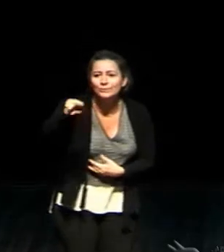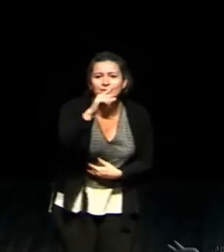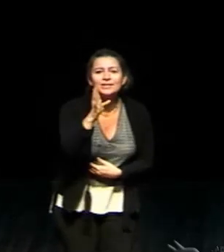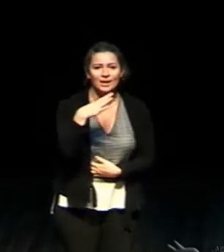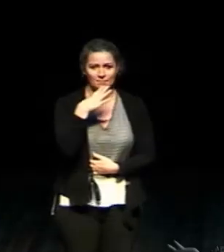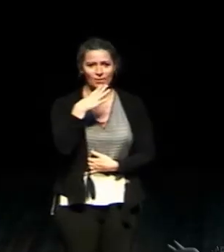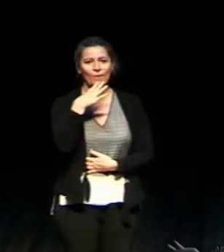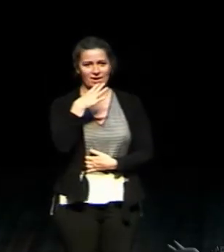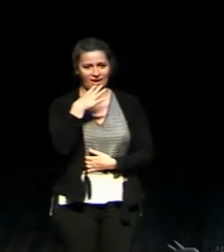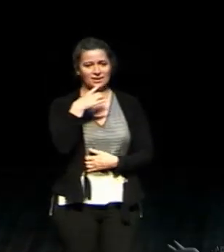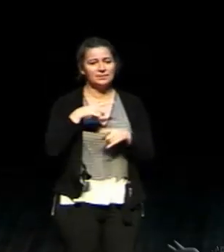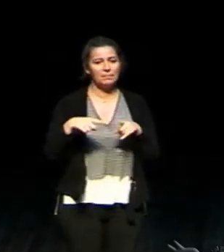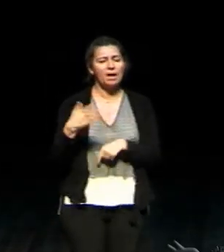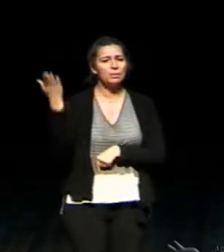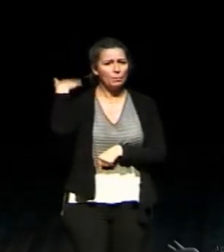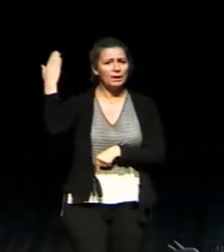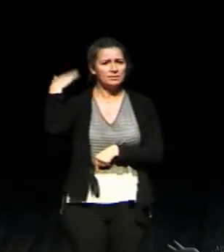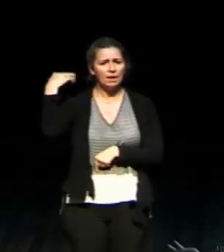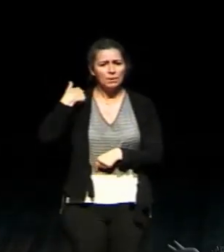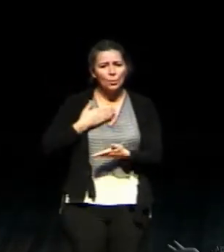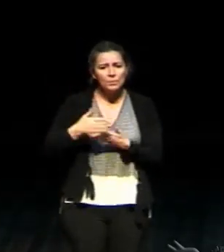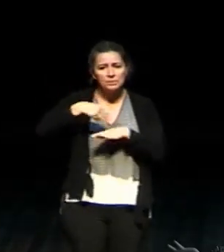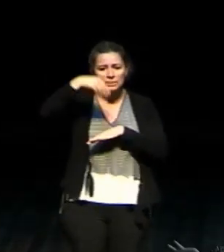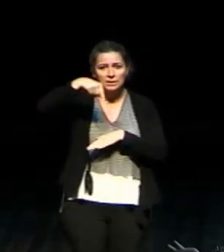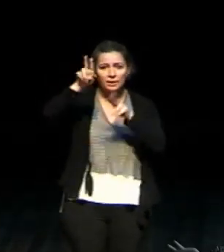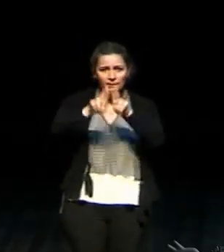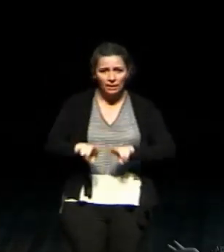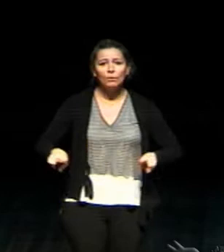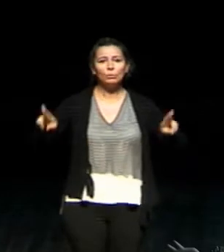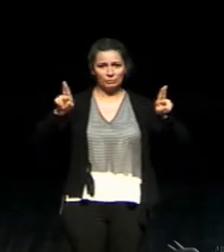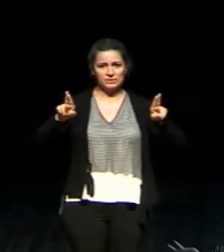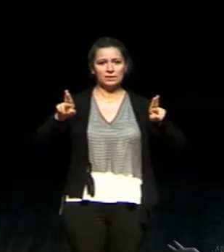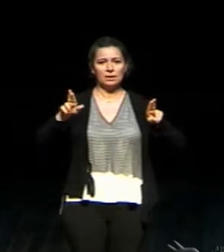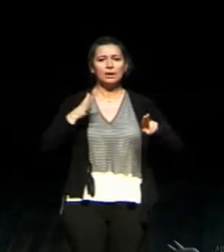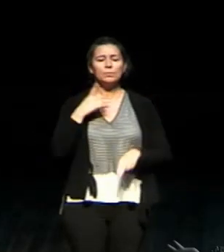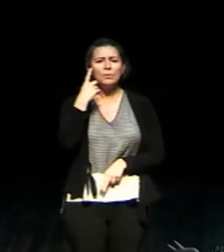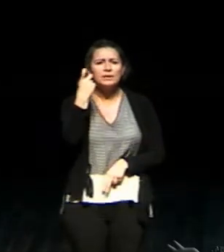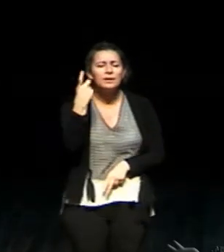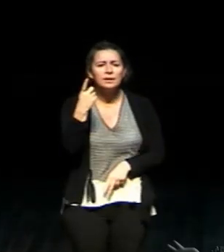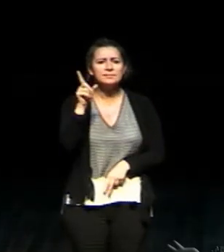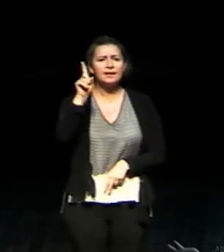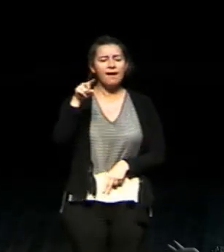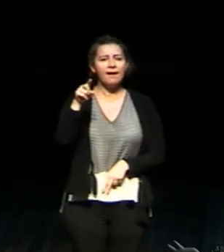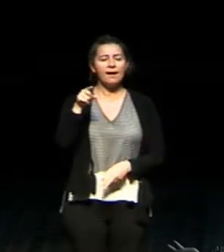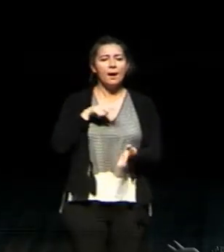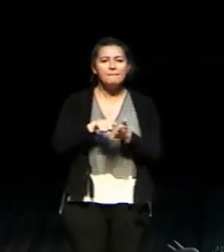relações dentro desse espaço de formação e que conhecimentos teríamos. Então, dentro do mestrado aqui do programa